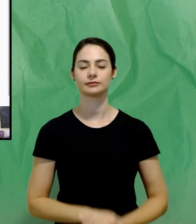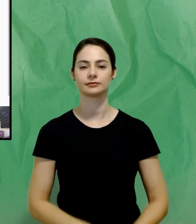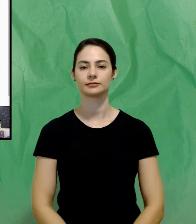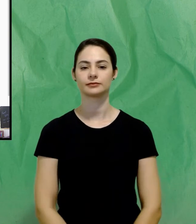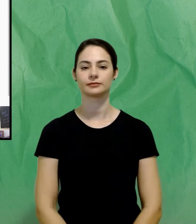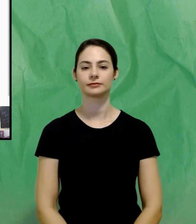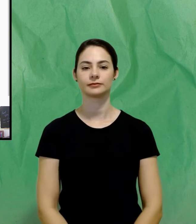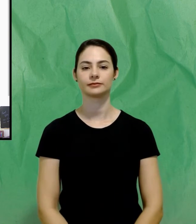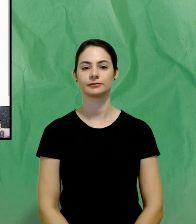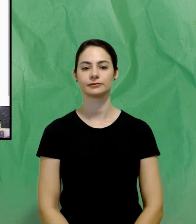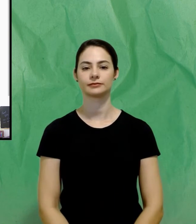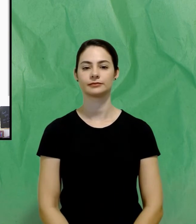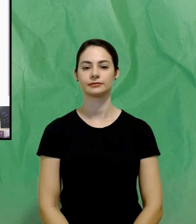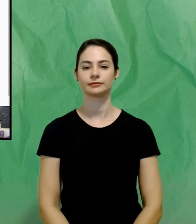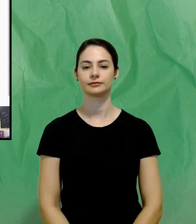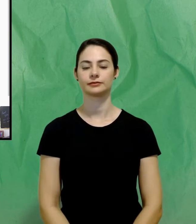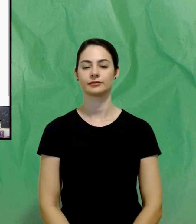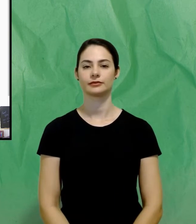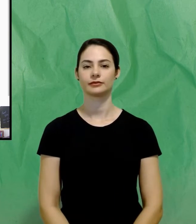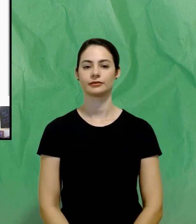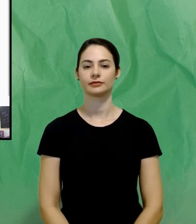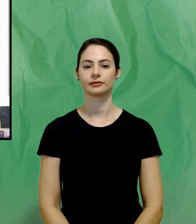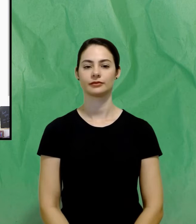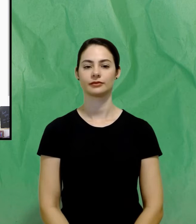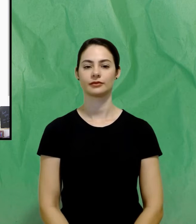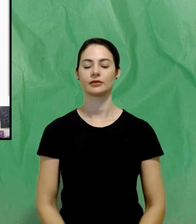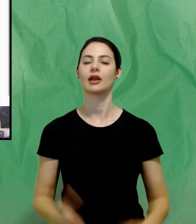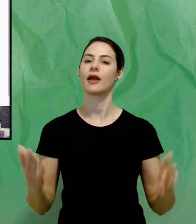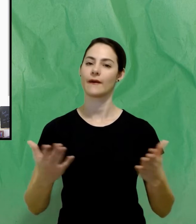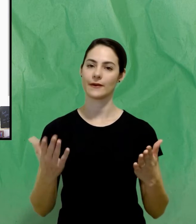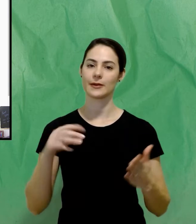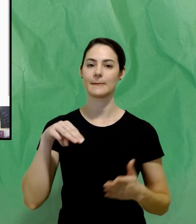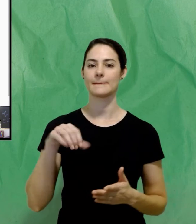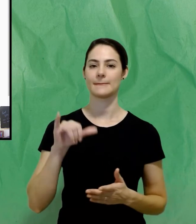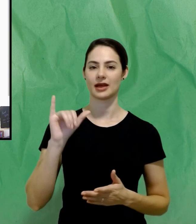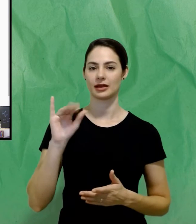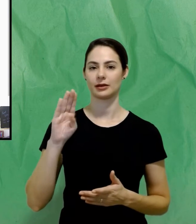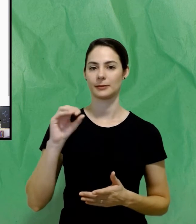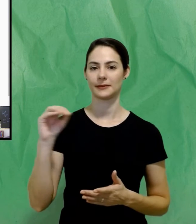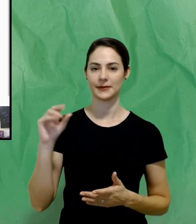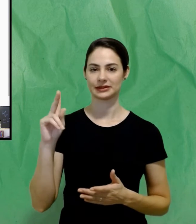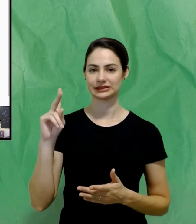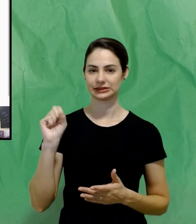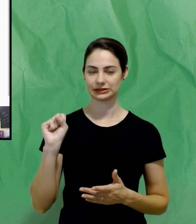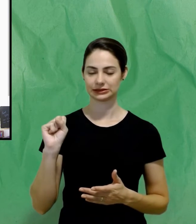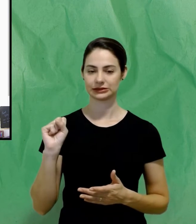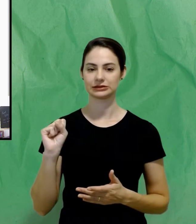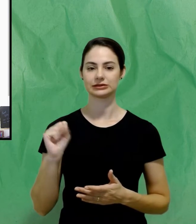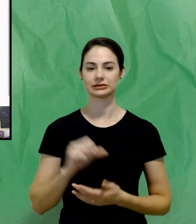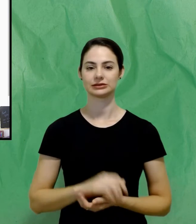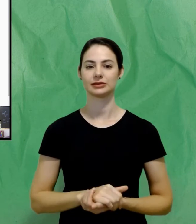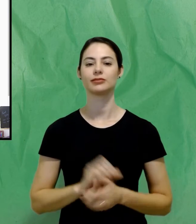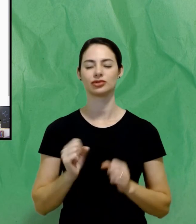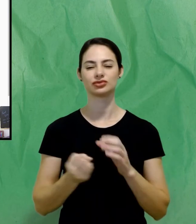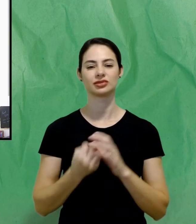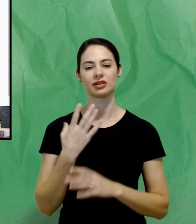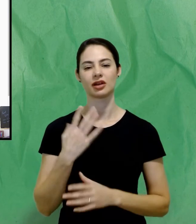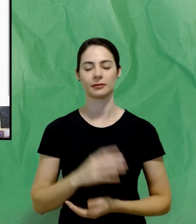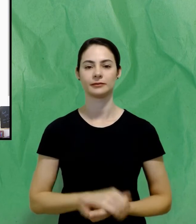E agora, então, que a gente tem aqui o MyBooks, a gente pode estar criando ele. Deixa eu